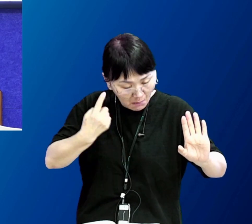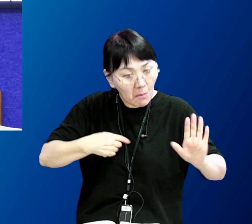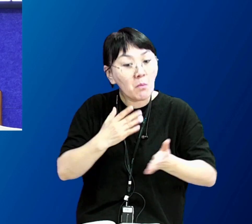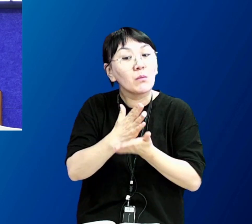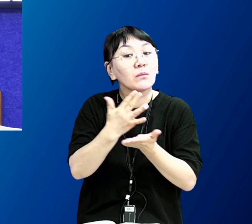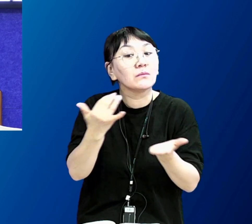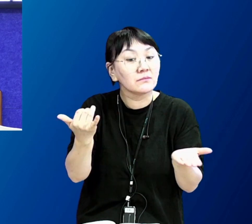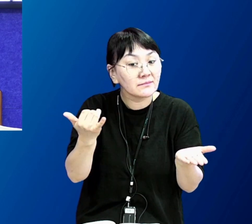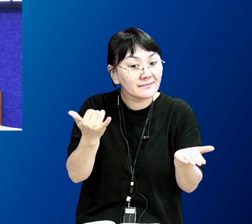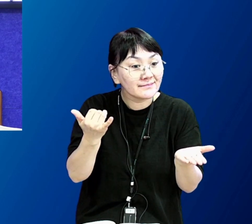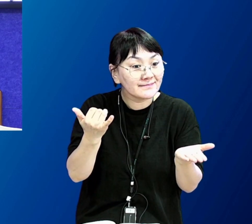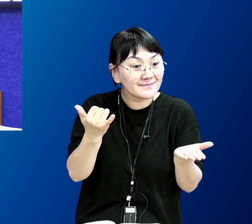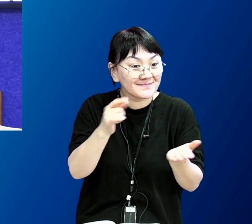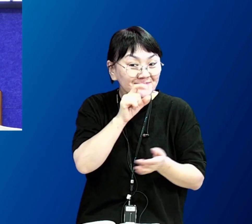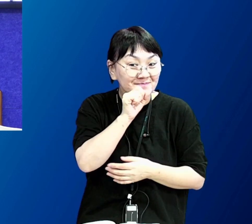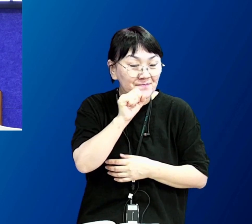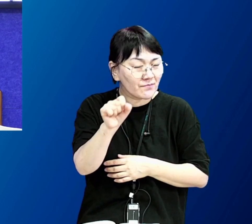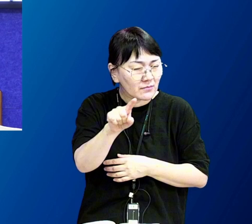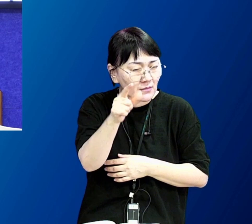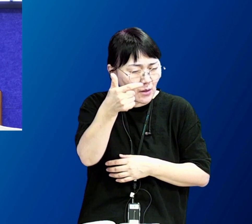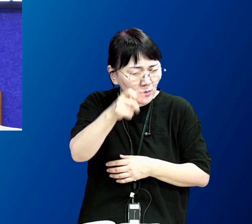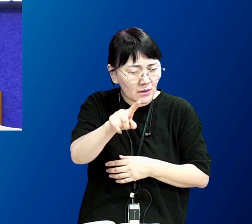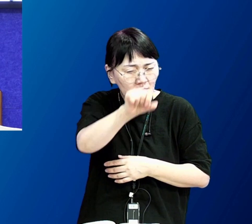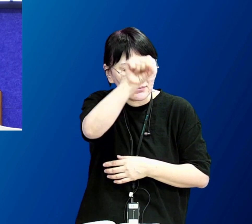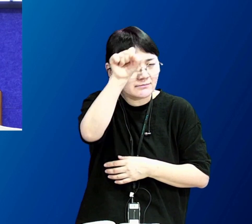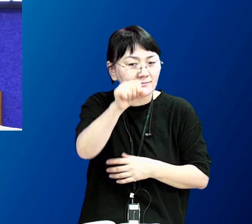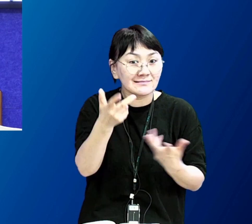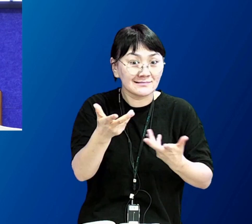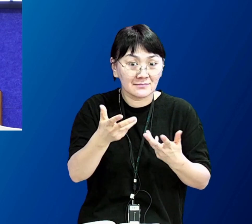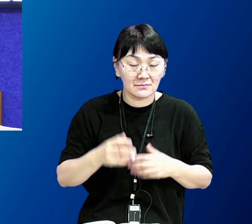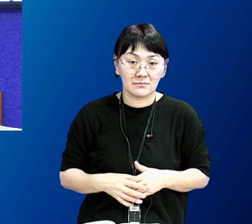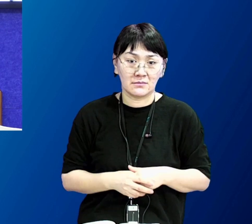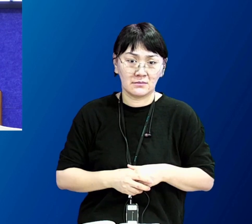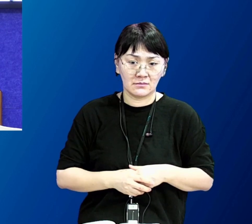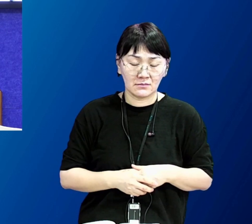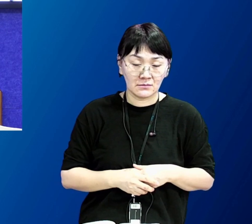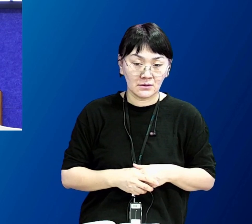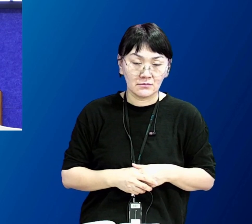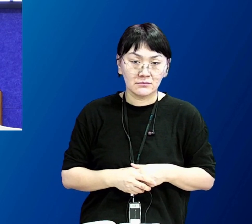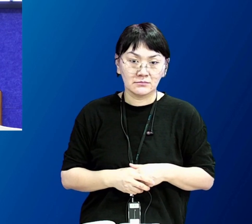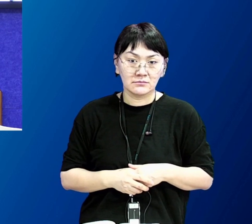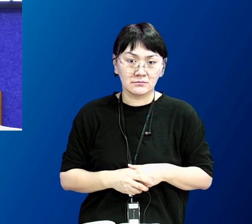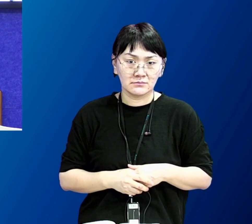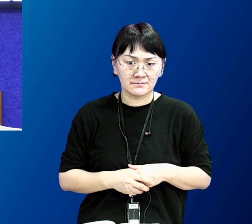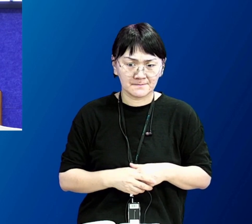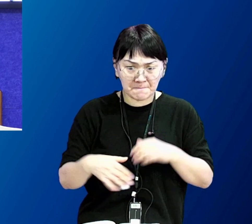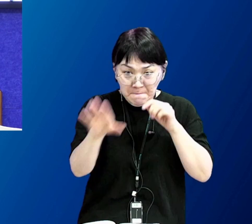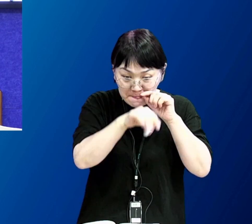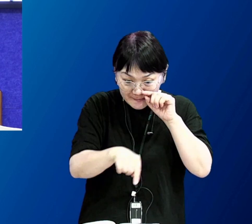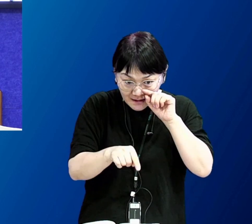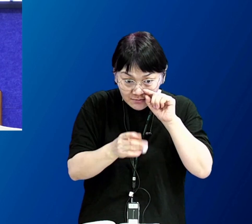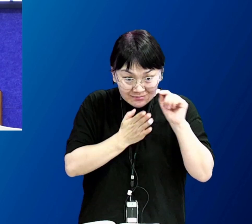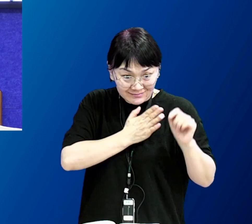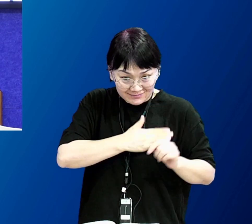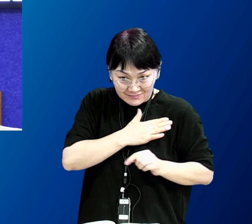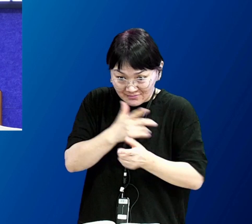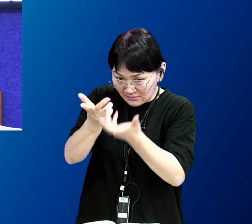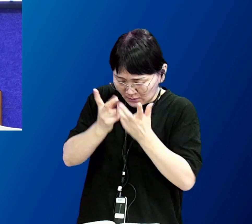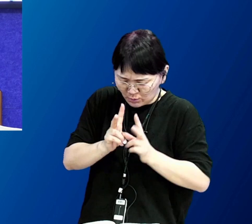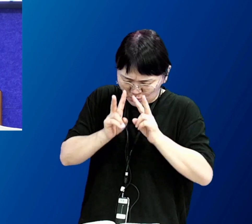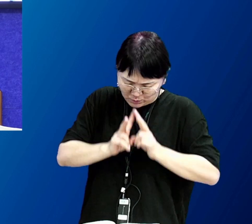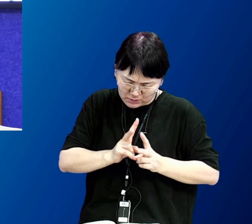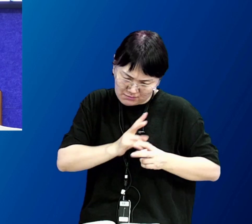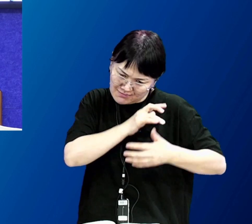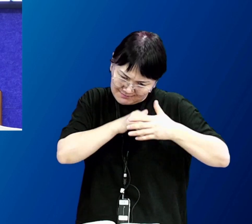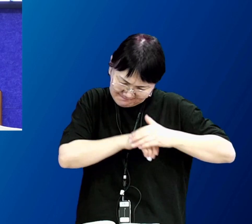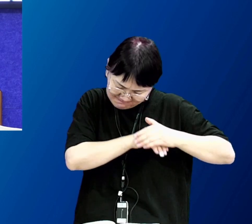За тэгвэл асуудал нь юу вэ? Энэ хайрыг бид өхөн үргэлж идэ, хадгалж,